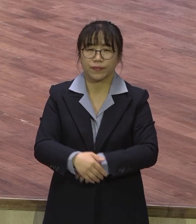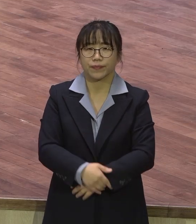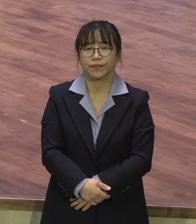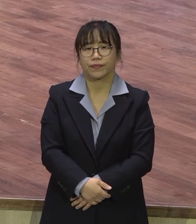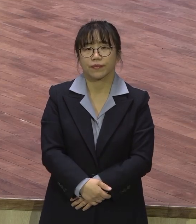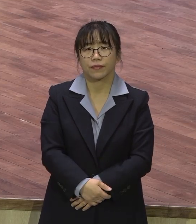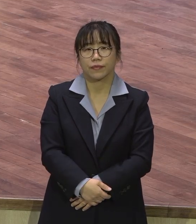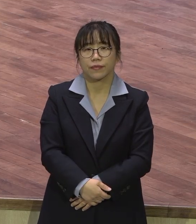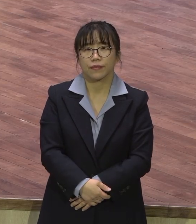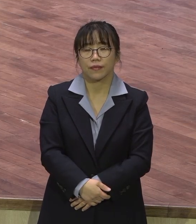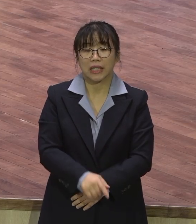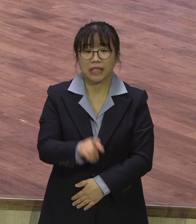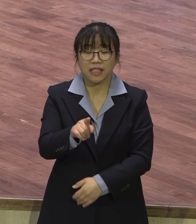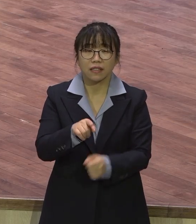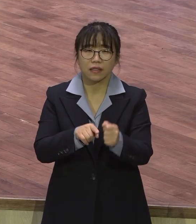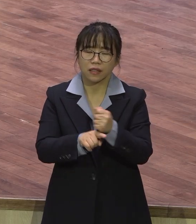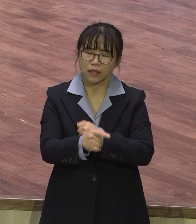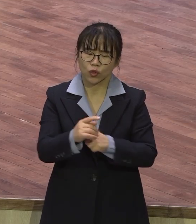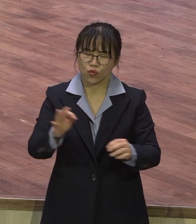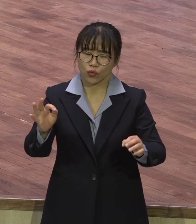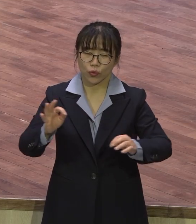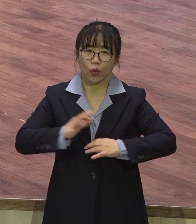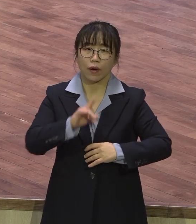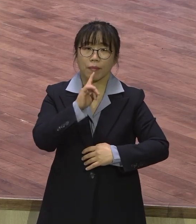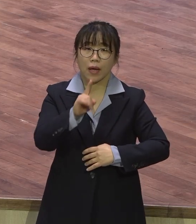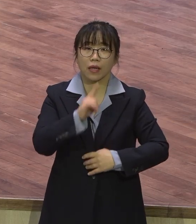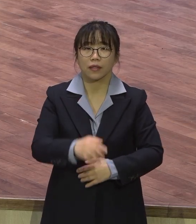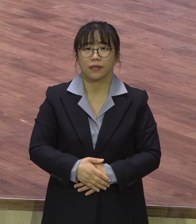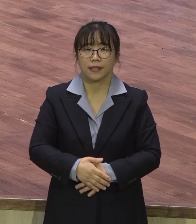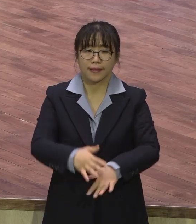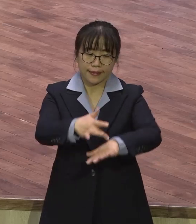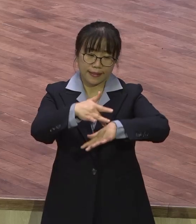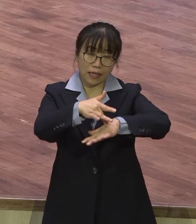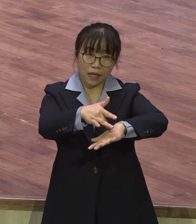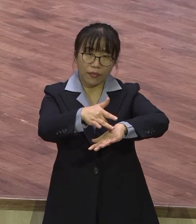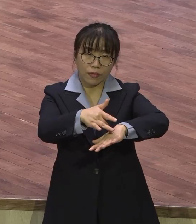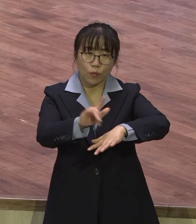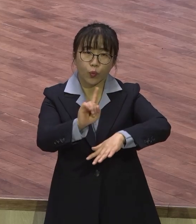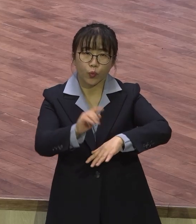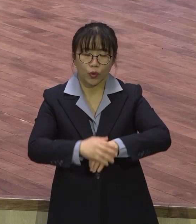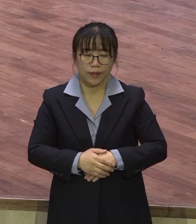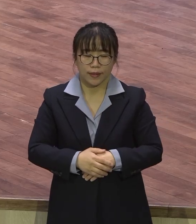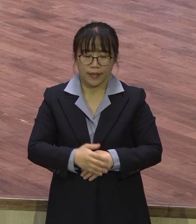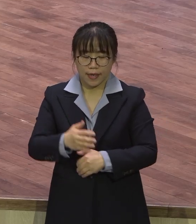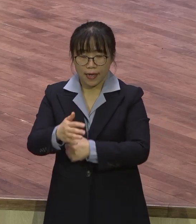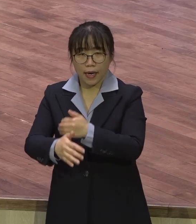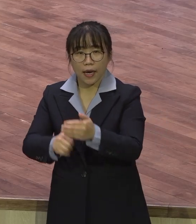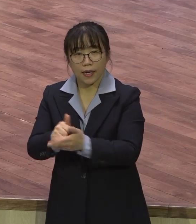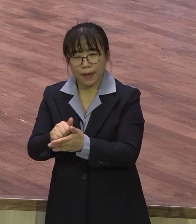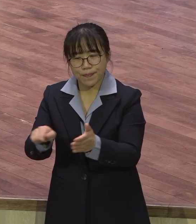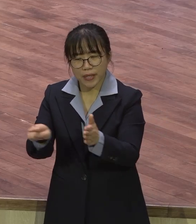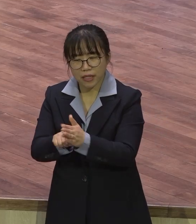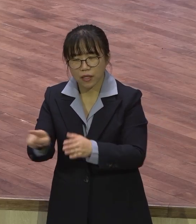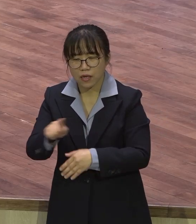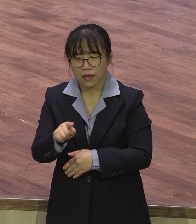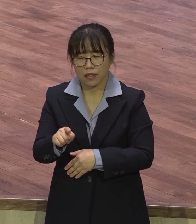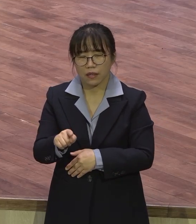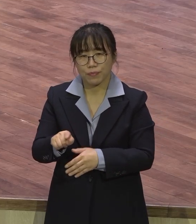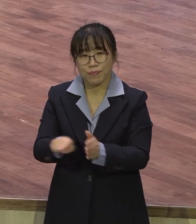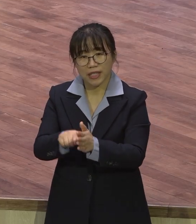이 보통 말이 아니에요 그래서 이 사단은 말이요 이 하나님이 안 믿는 이 공산주의